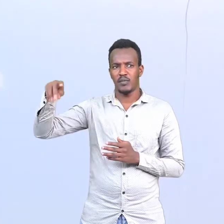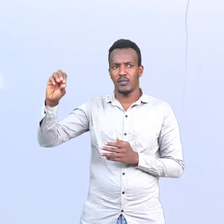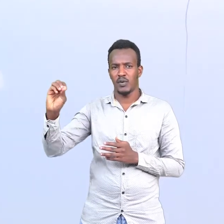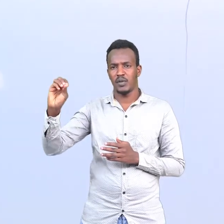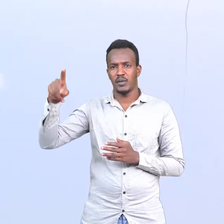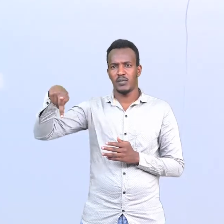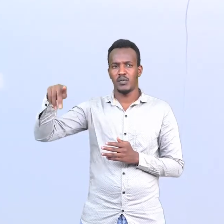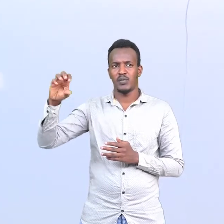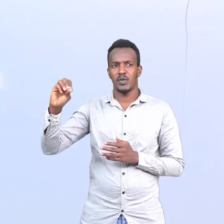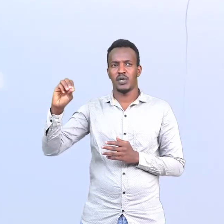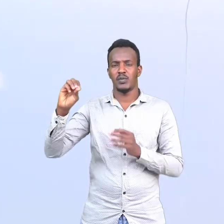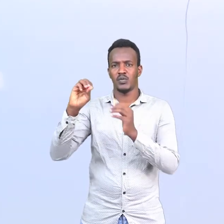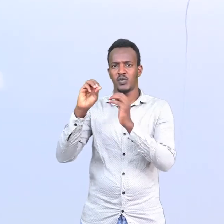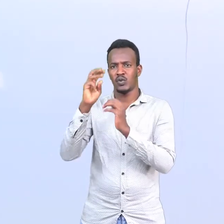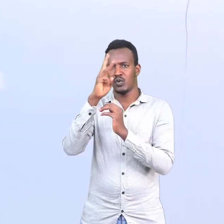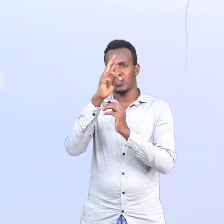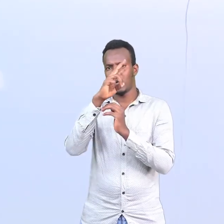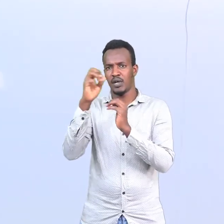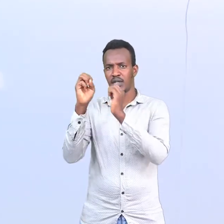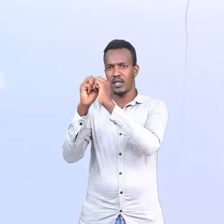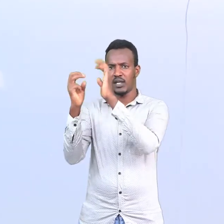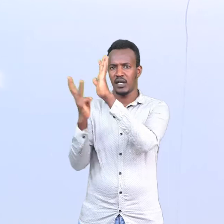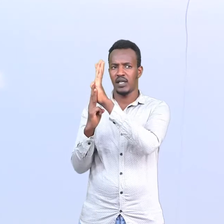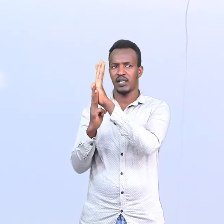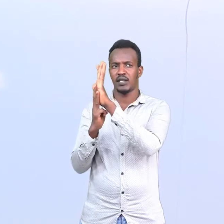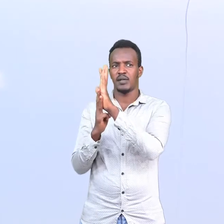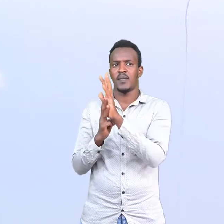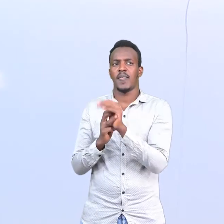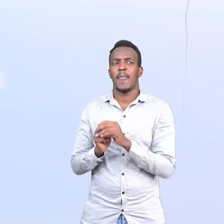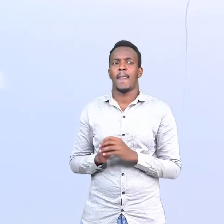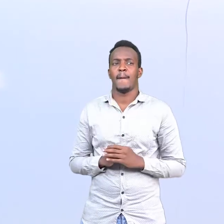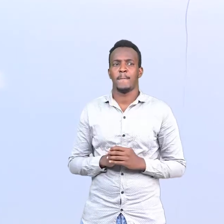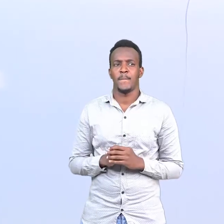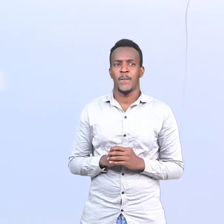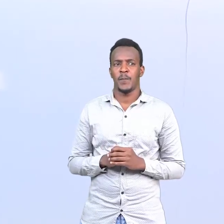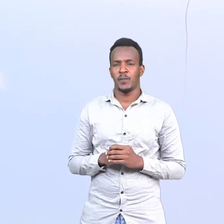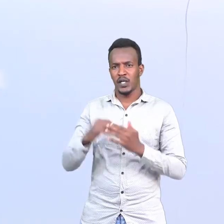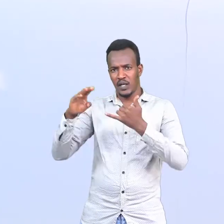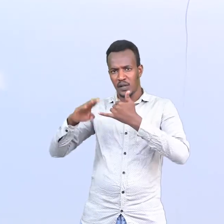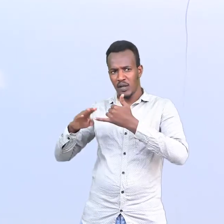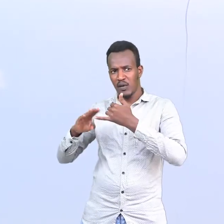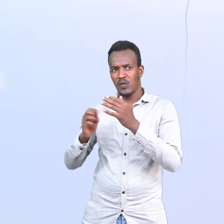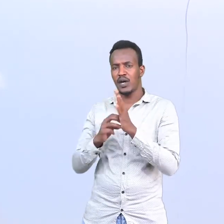polonium 218 halkana ay ku ahayd waxa weeyaan 84